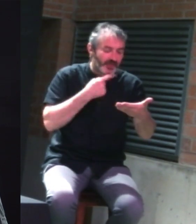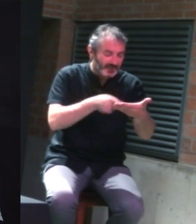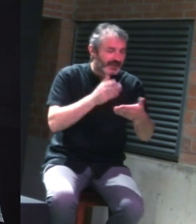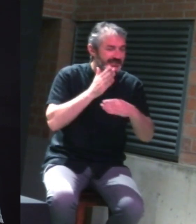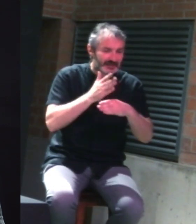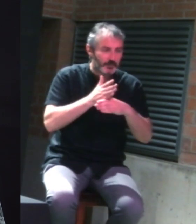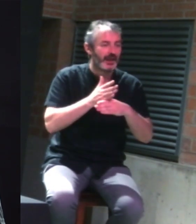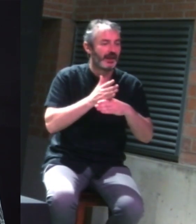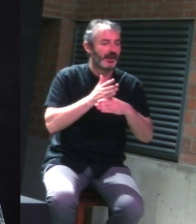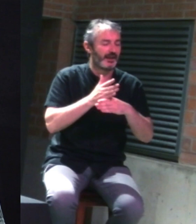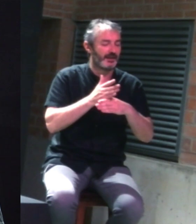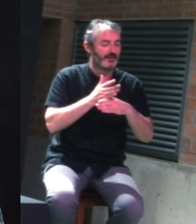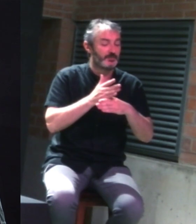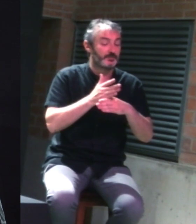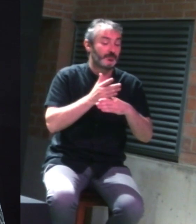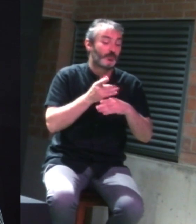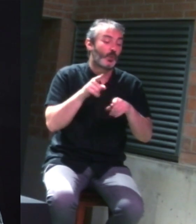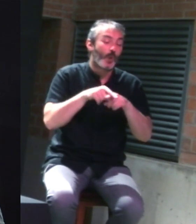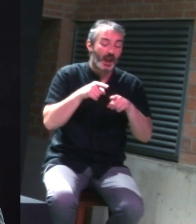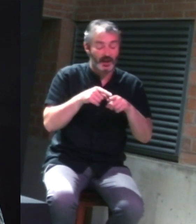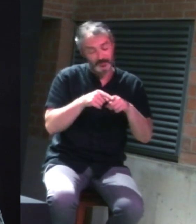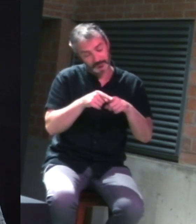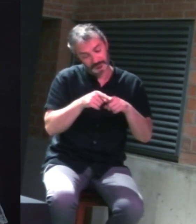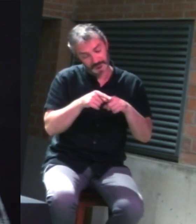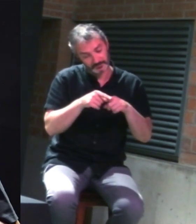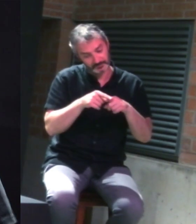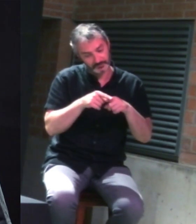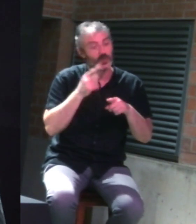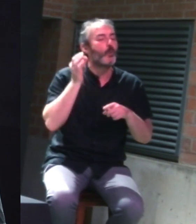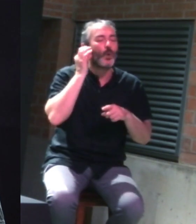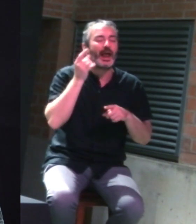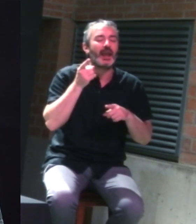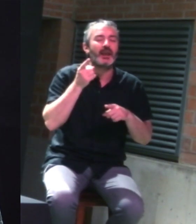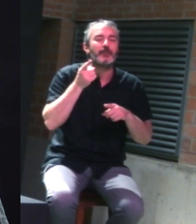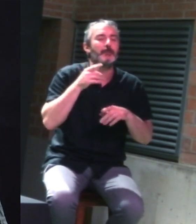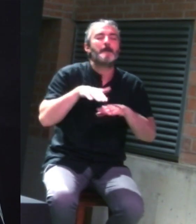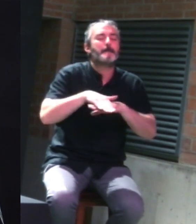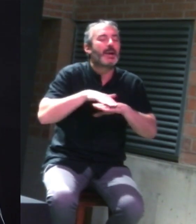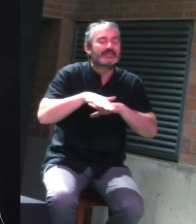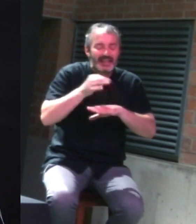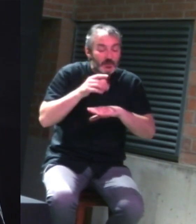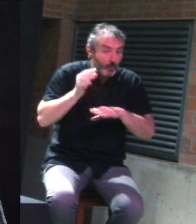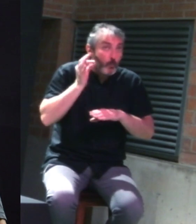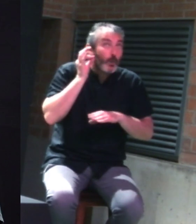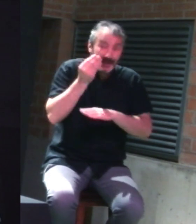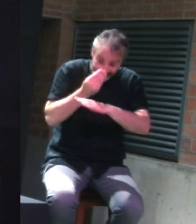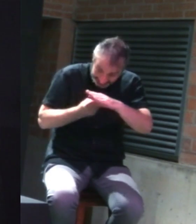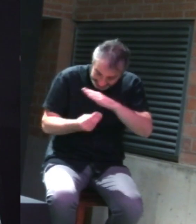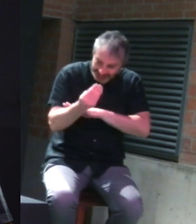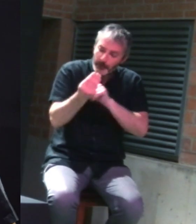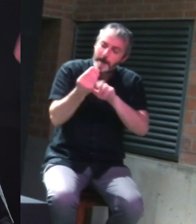que aseguraban que la base de la vida de las mujeres era la maternidad, que ese era